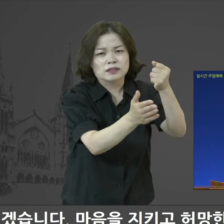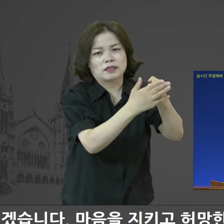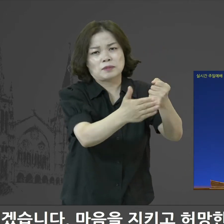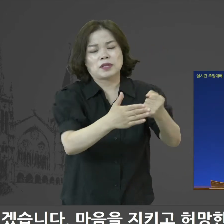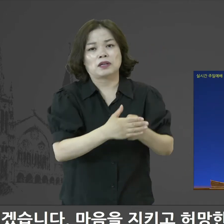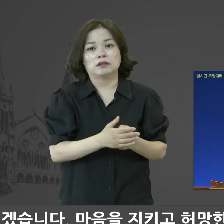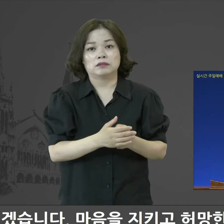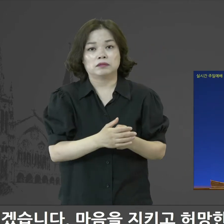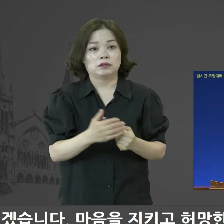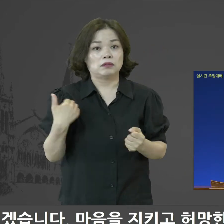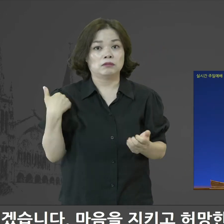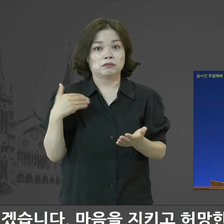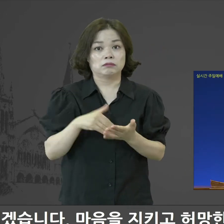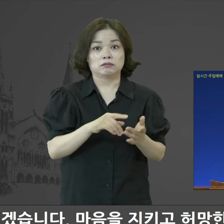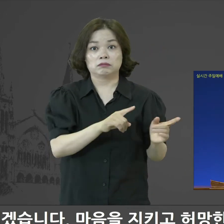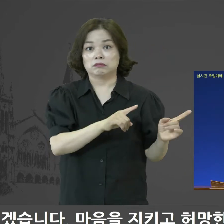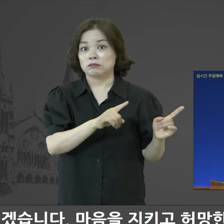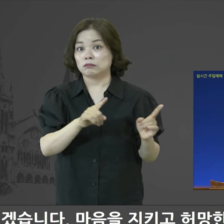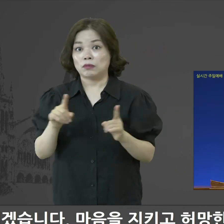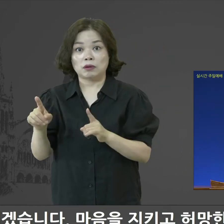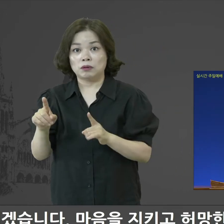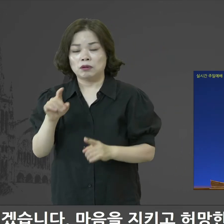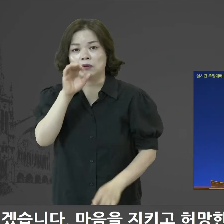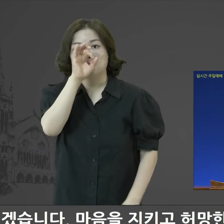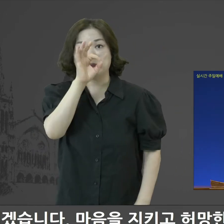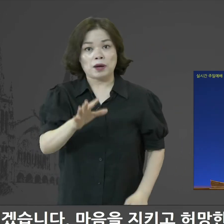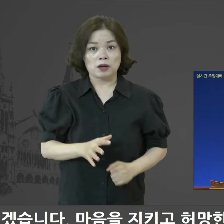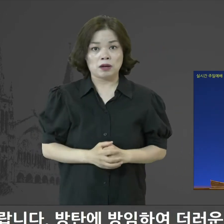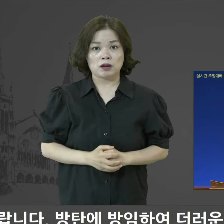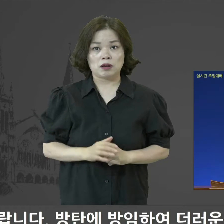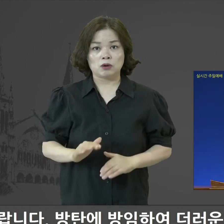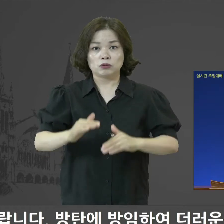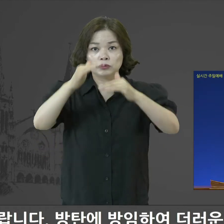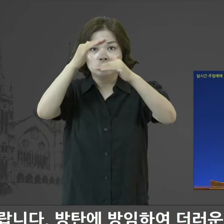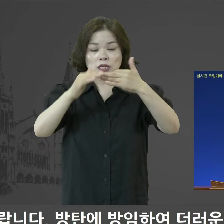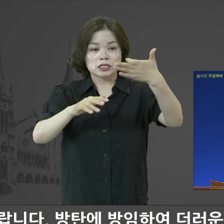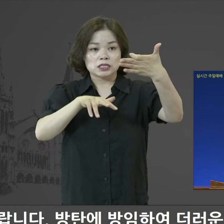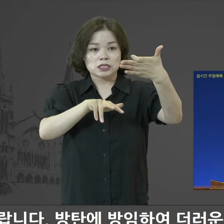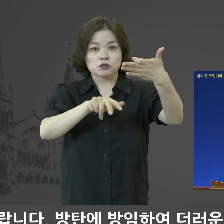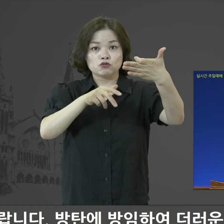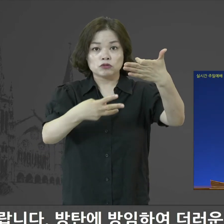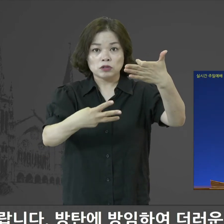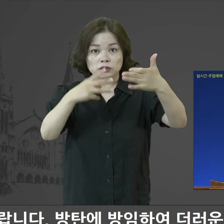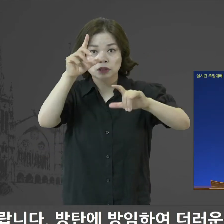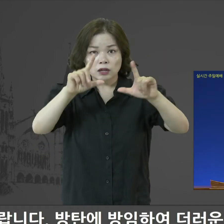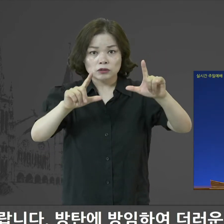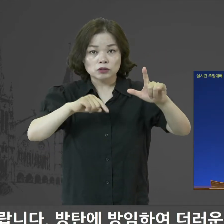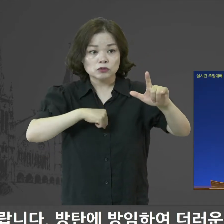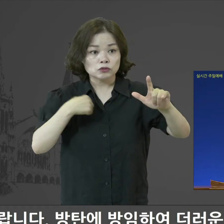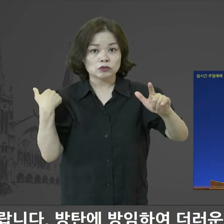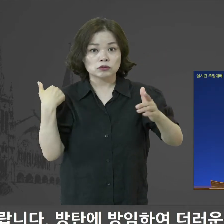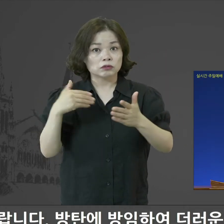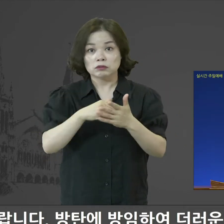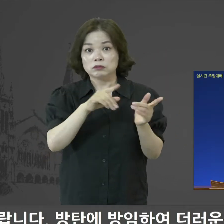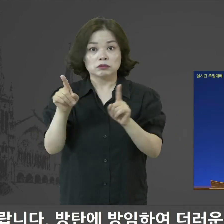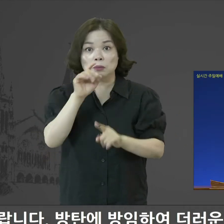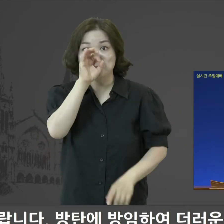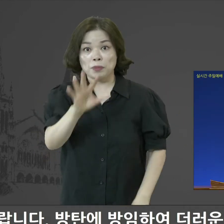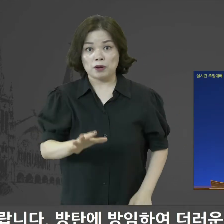때문에 돌이킬 수 있는 기회가 점점 없어지고, 오늘 본문 19절 상태에 가면 스스로 돌이킬 수 없게